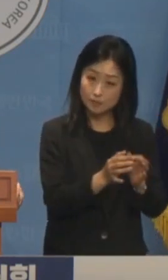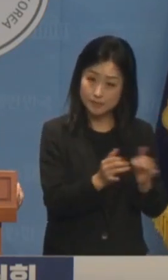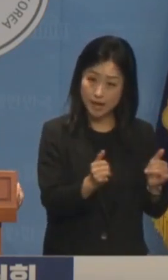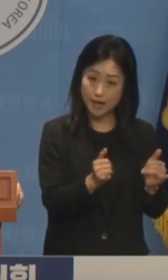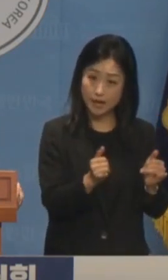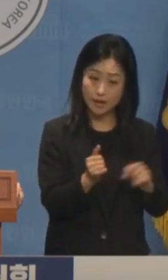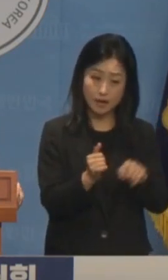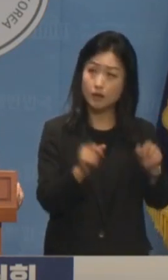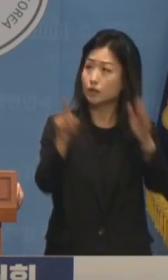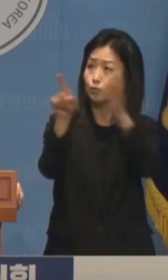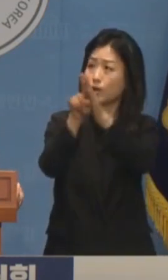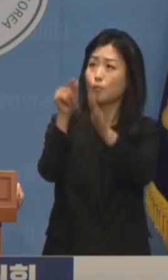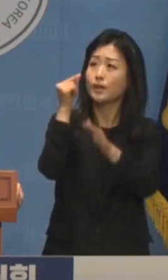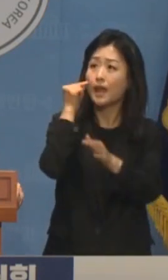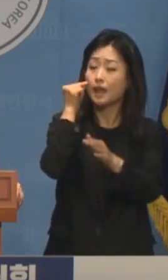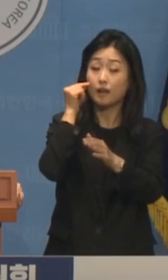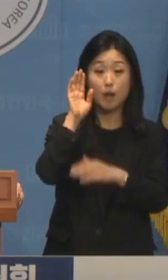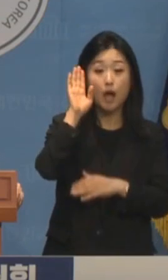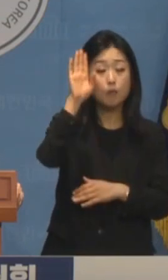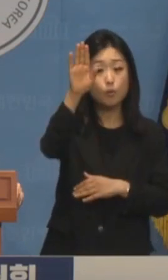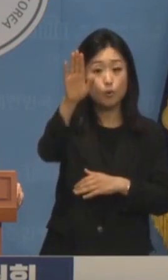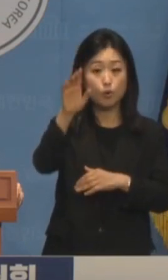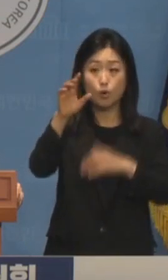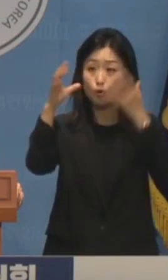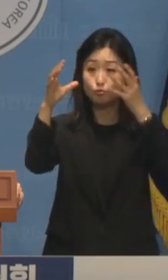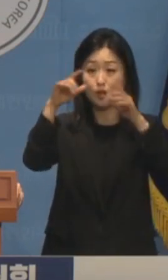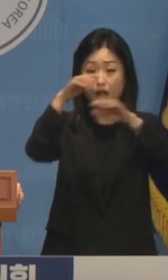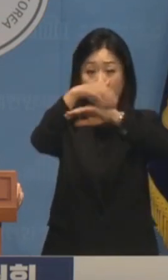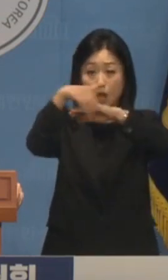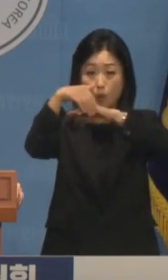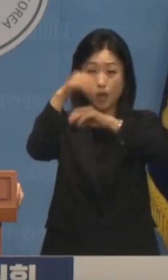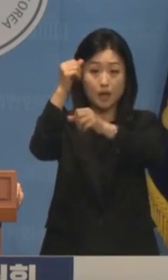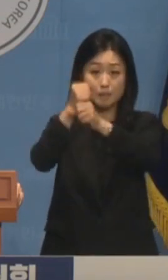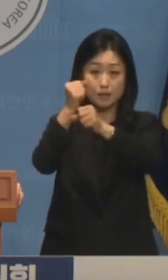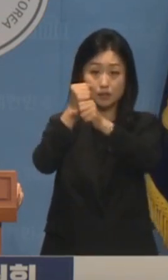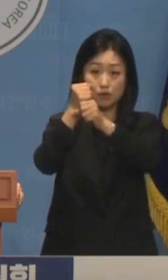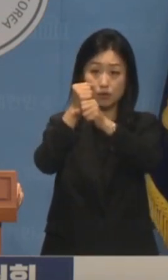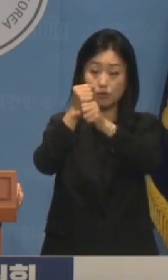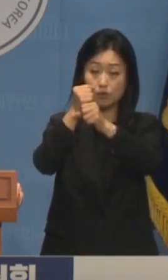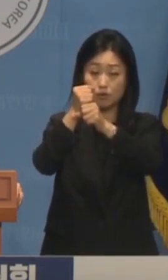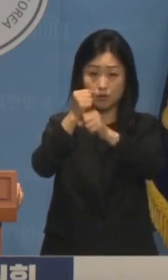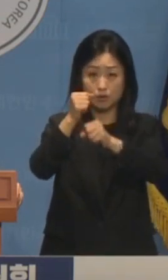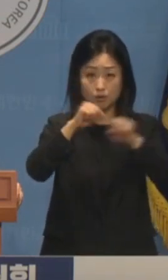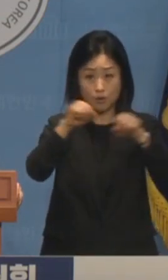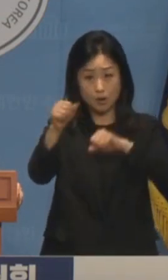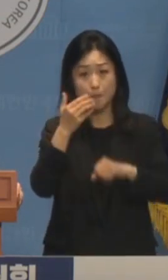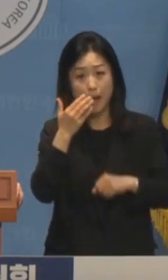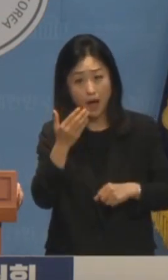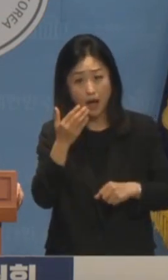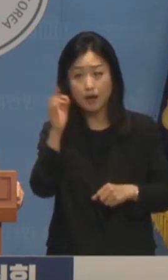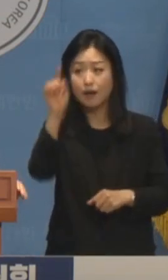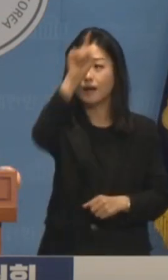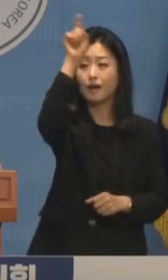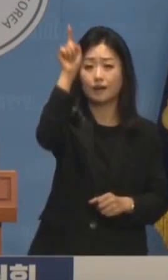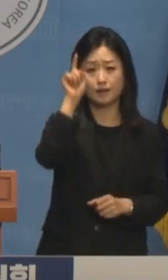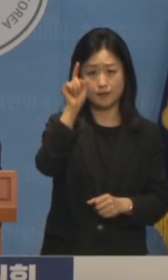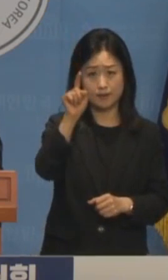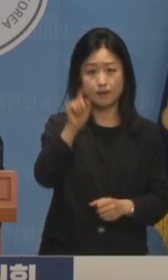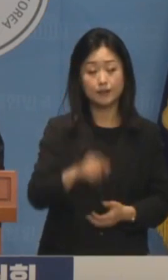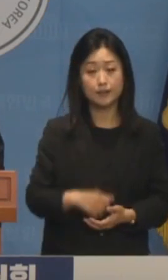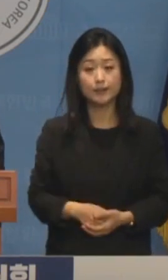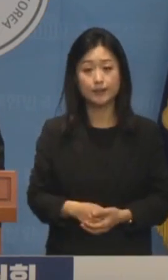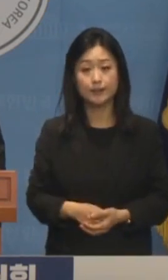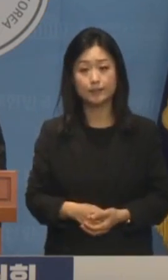개인들이 신뢰하지 못하게 된다면 앞으로 국가의 정책 집행이라든지 이런 것이 제대로 되겠습니까? 저는 그렇지 않다고